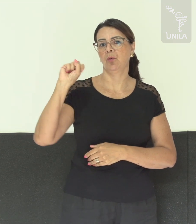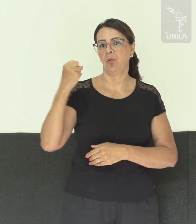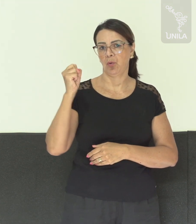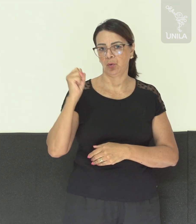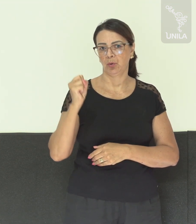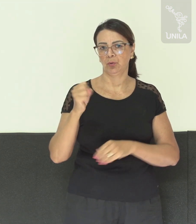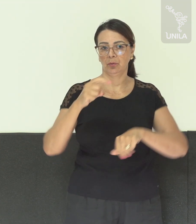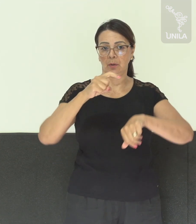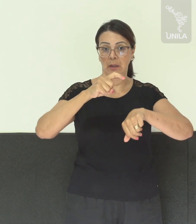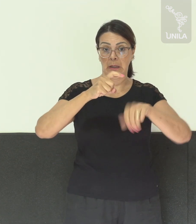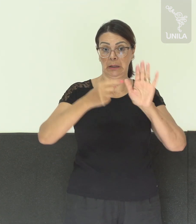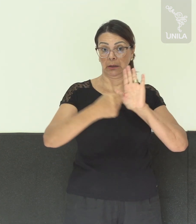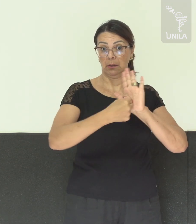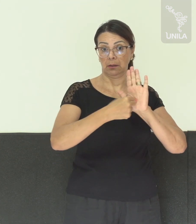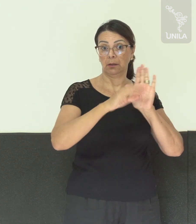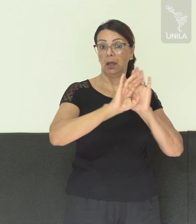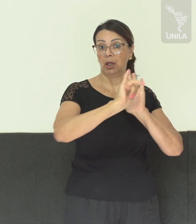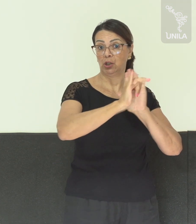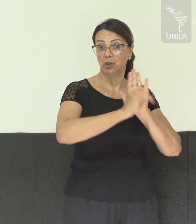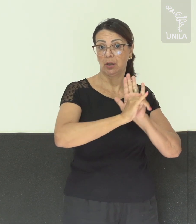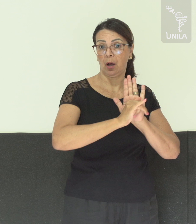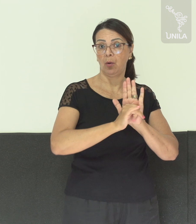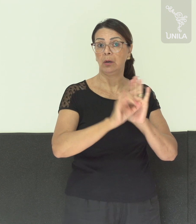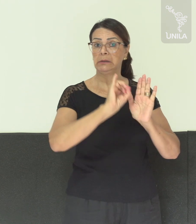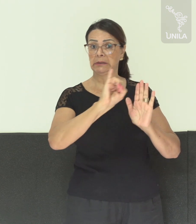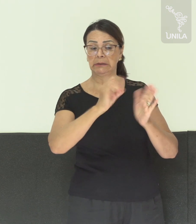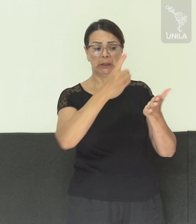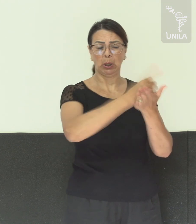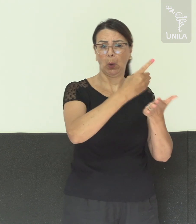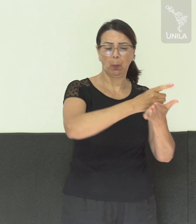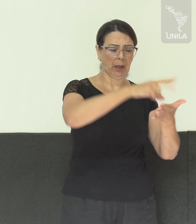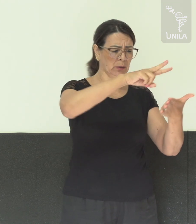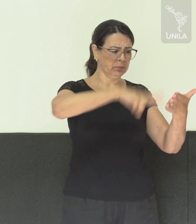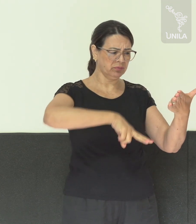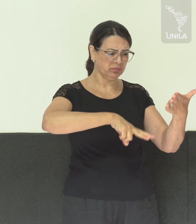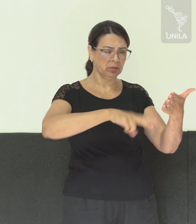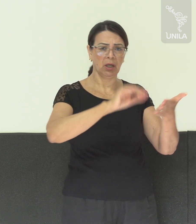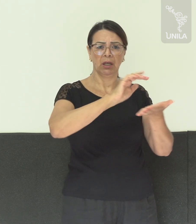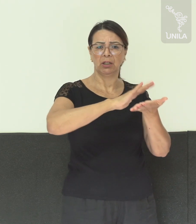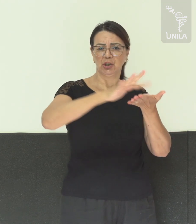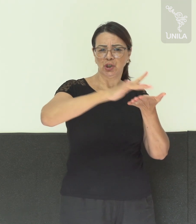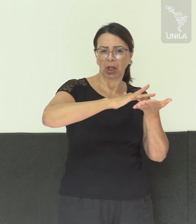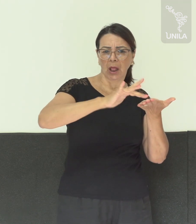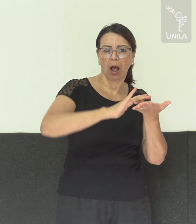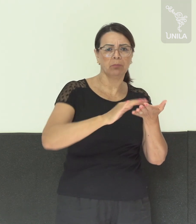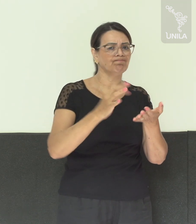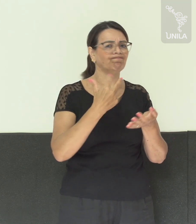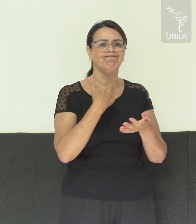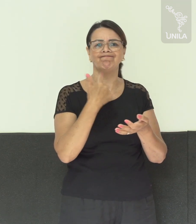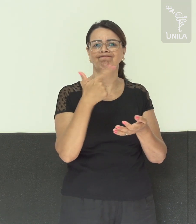7.3.4.8 do presente edital, caso as documentações enviadas de forma digital não